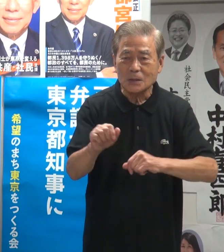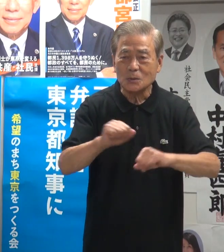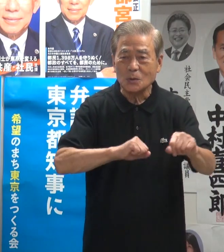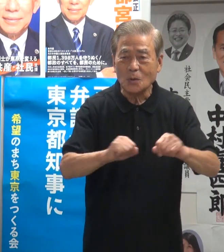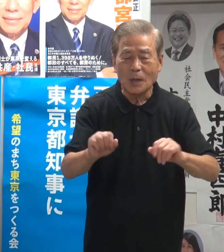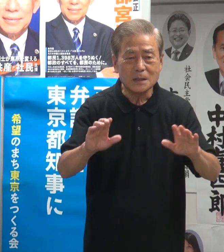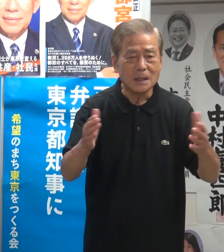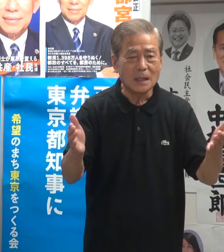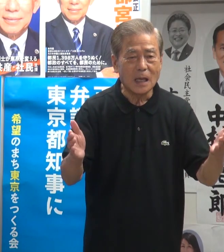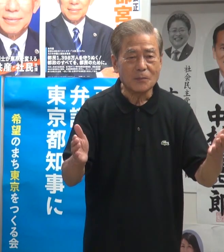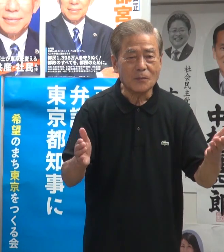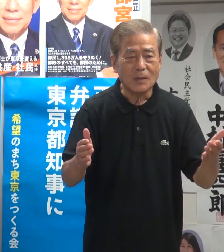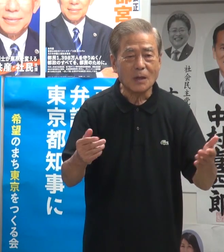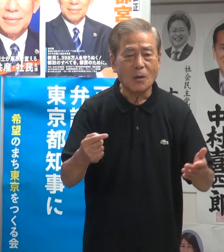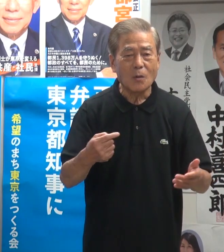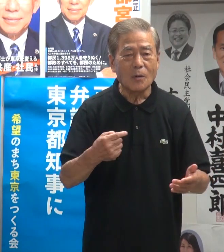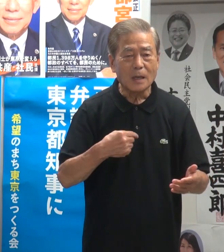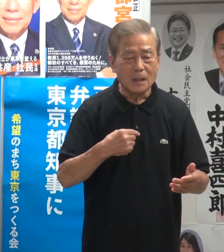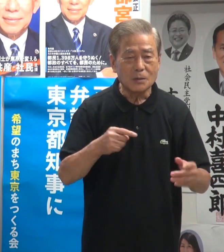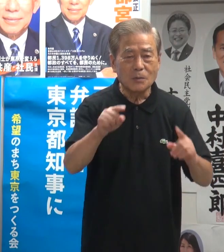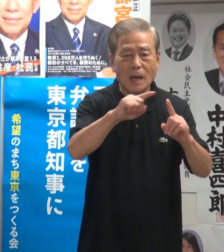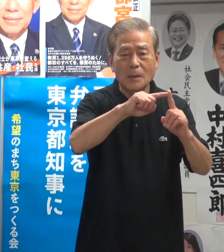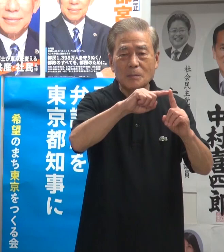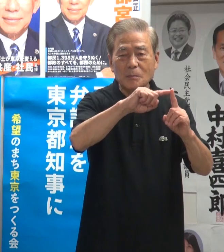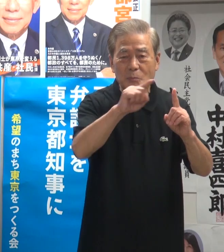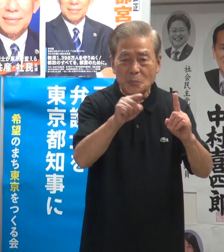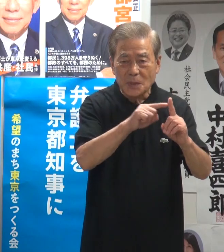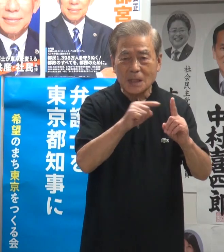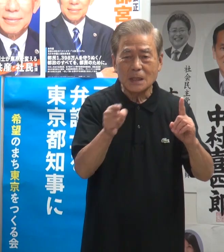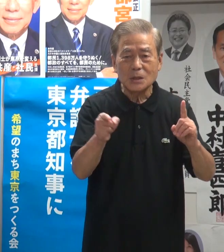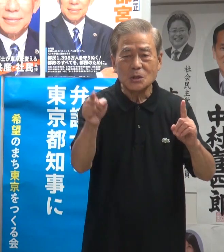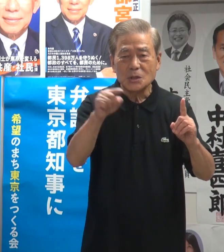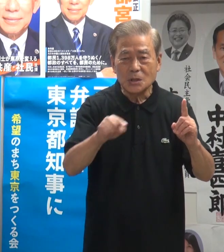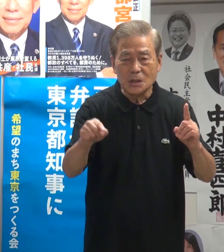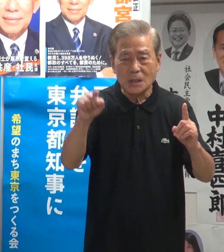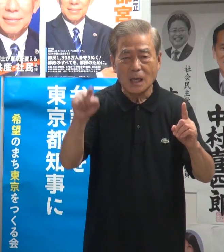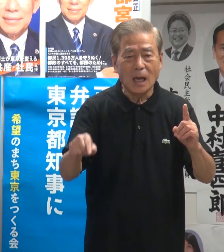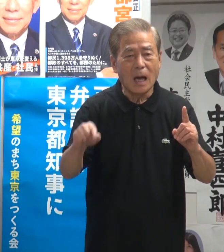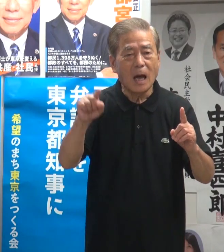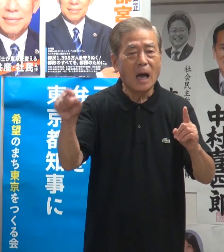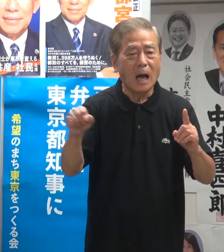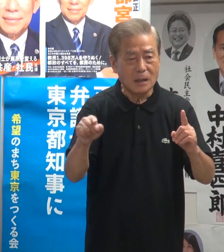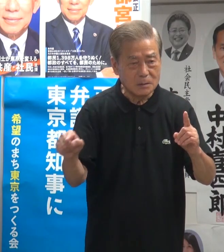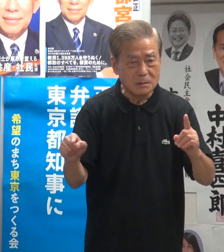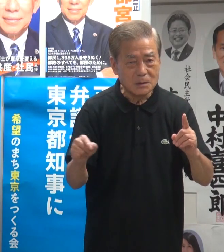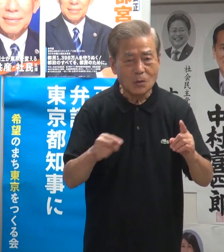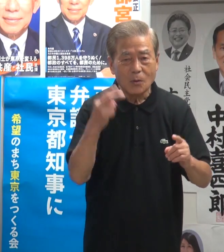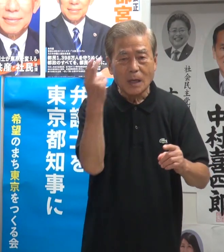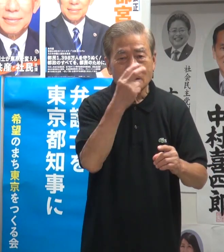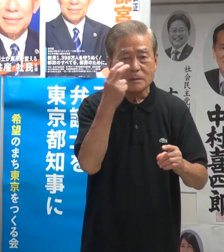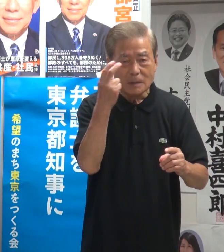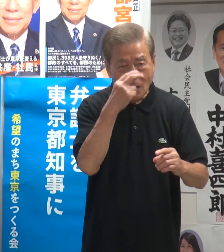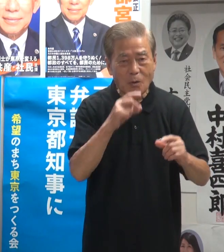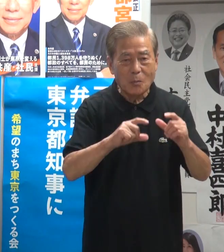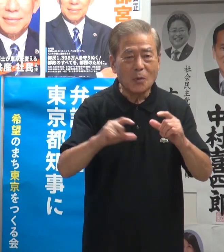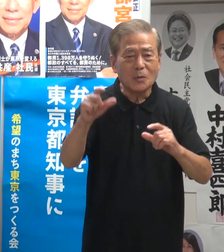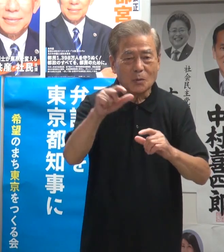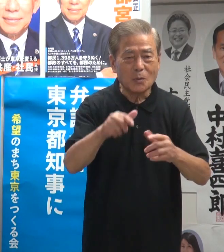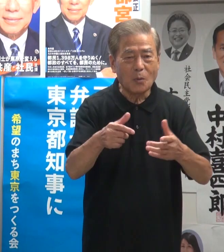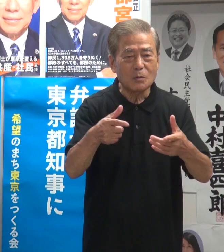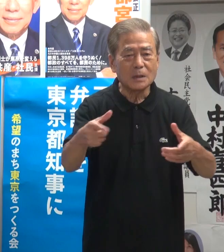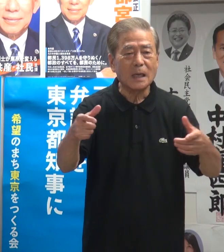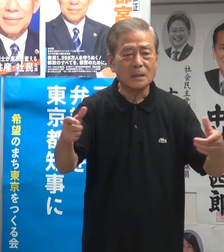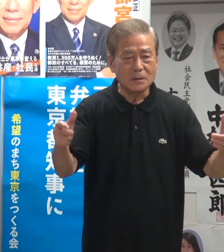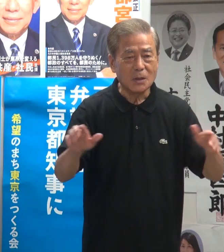当PCR 検査を、ね、抜本的に強化しないと、これから感染が拡大